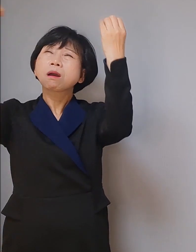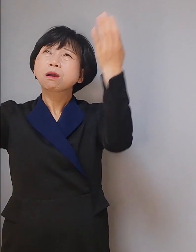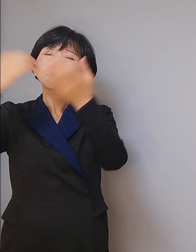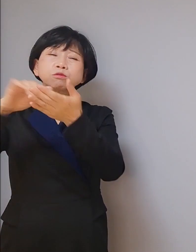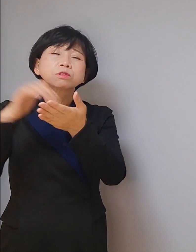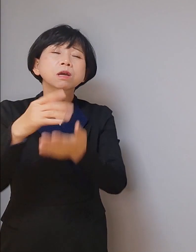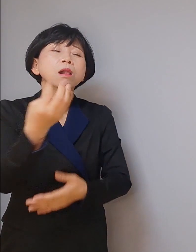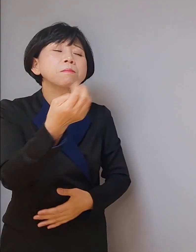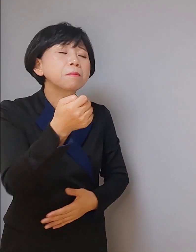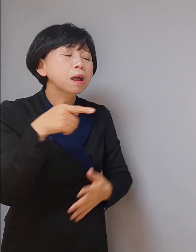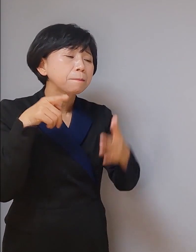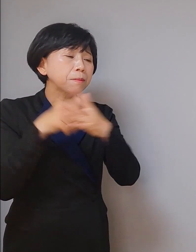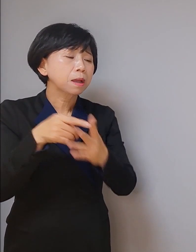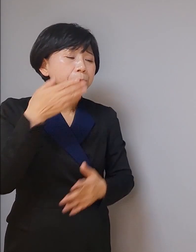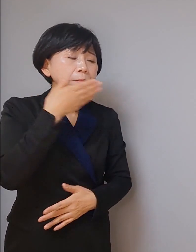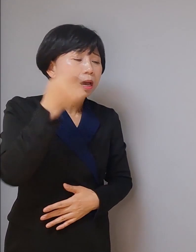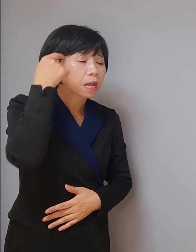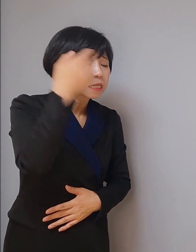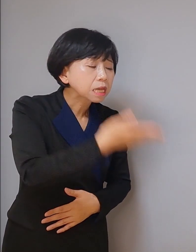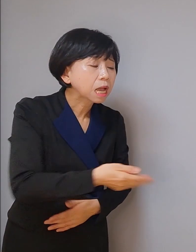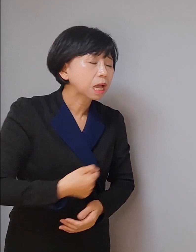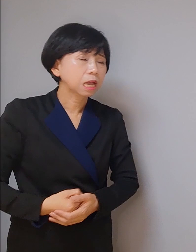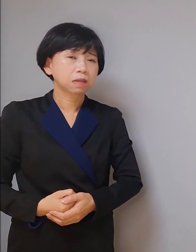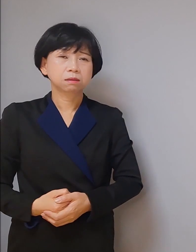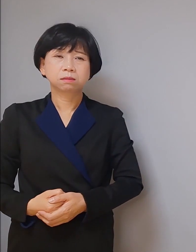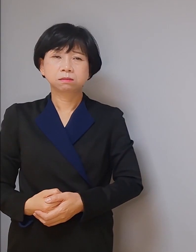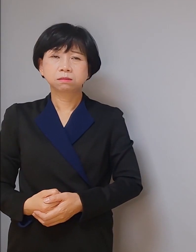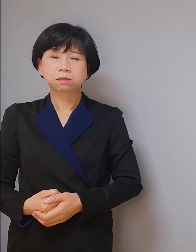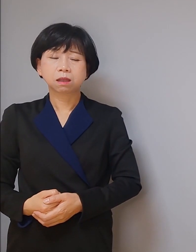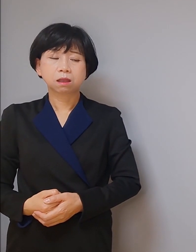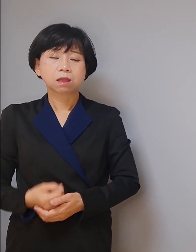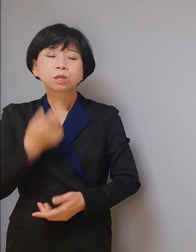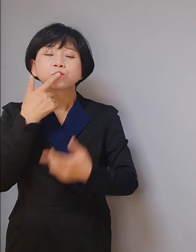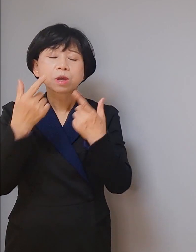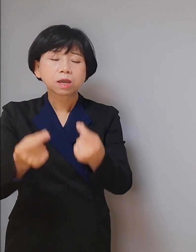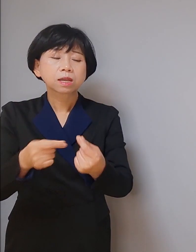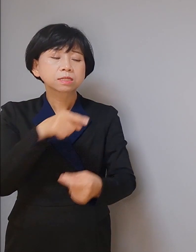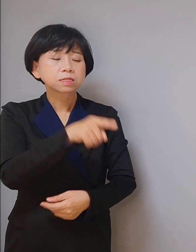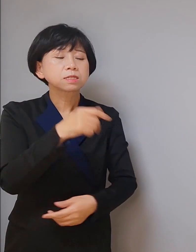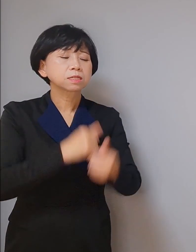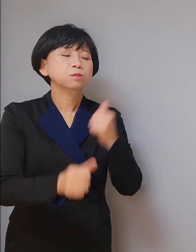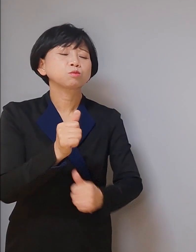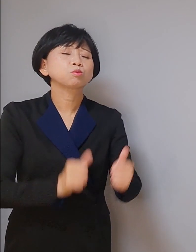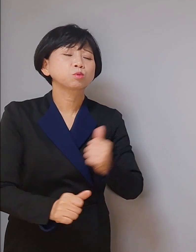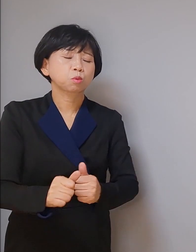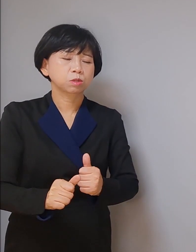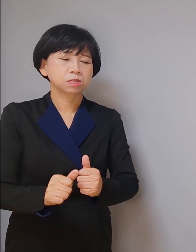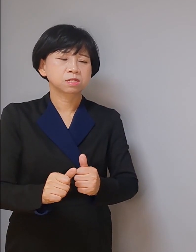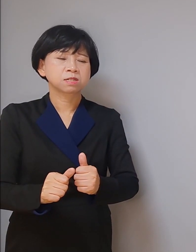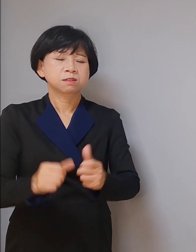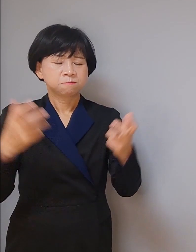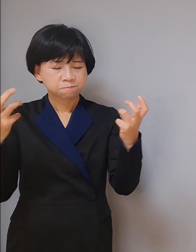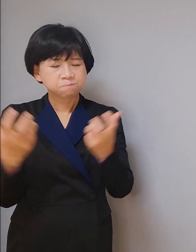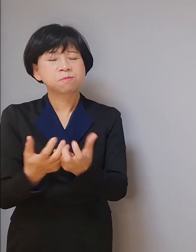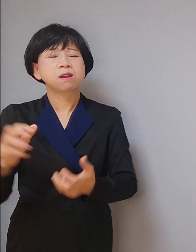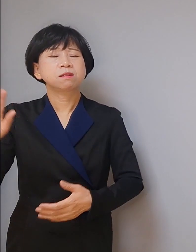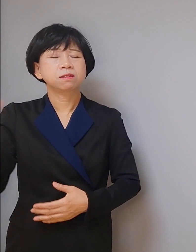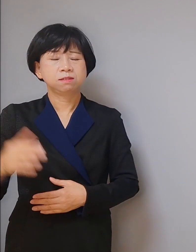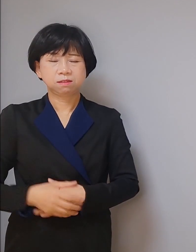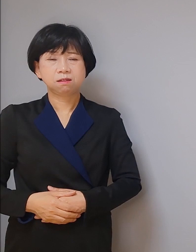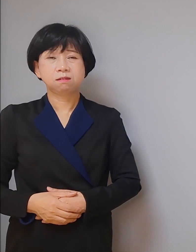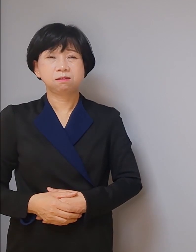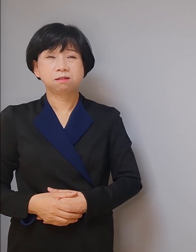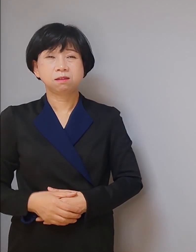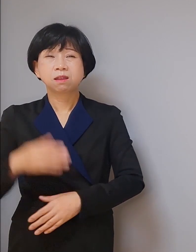있나 보라. 또 그에게 이르시되 내 자손이 이와 같으리라. 별이 빛나는 밤입니다.